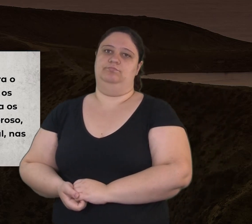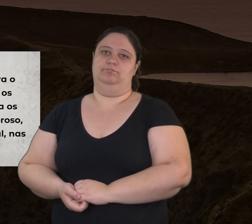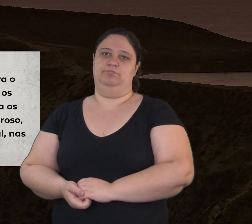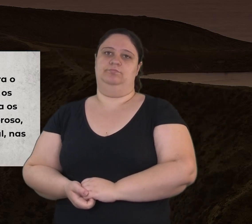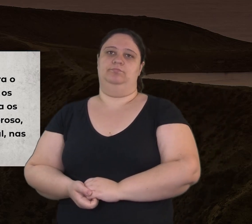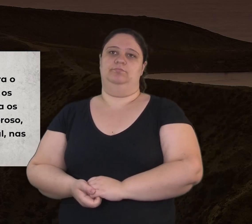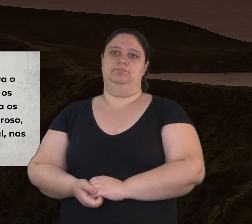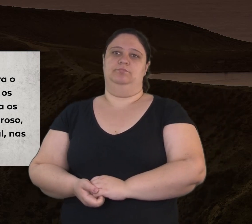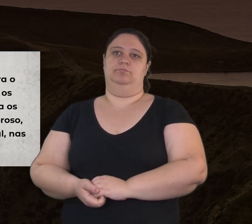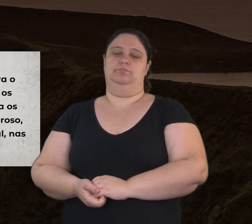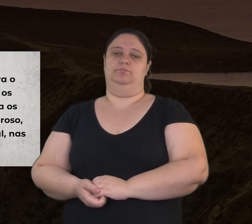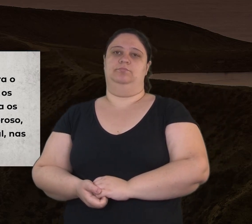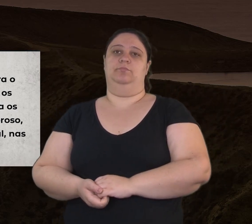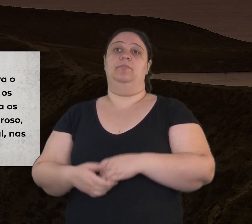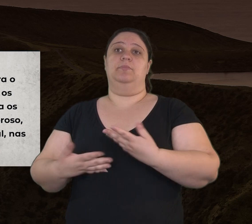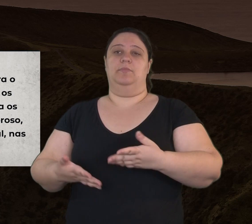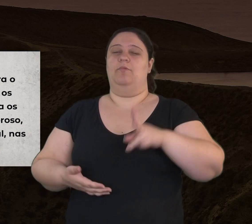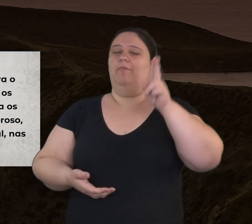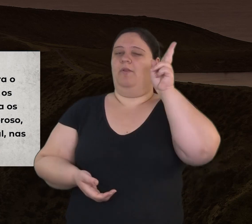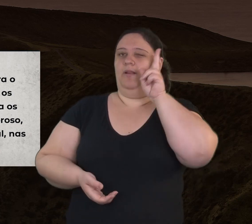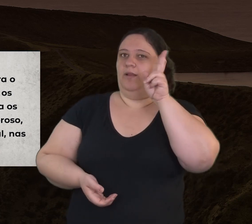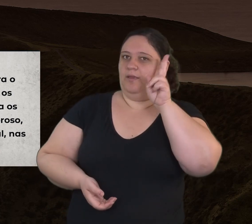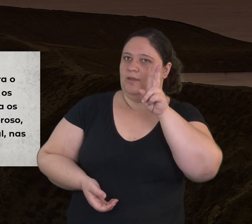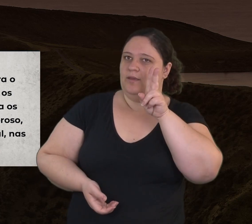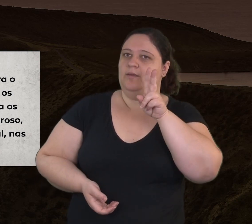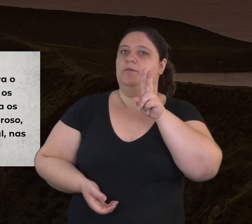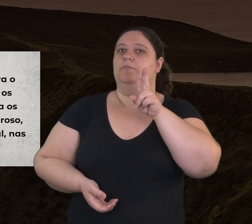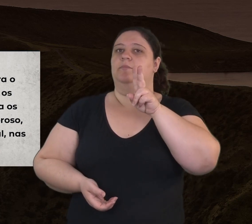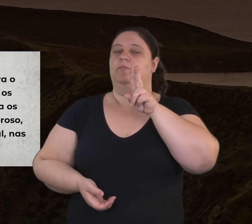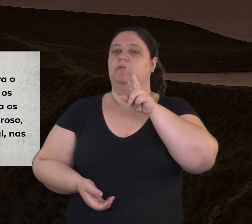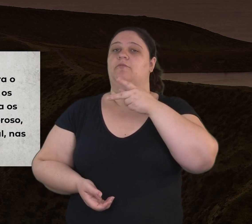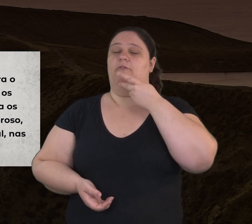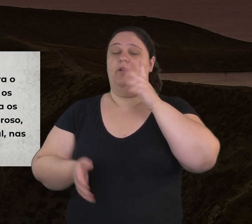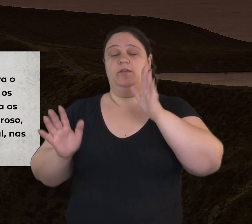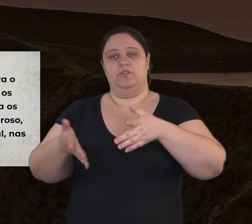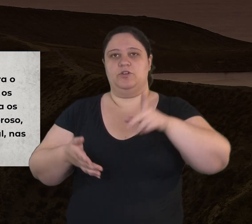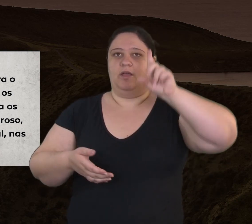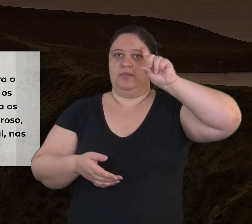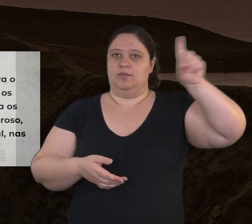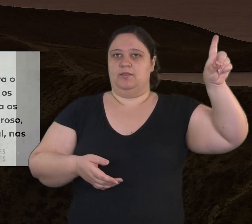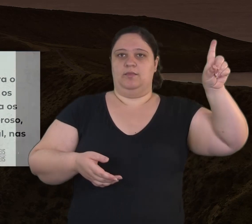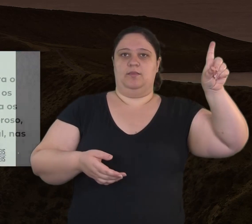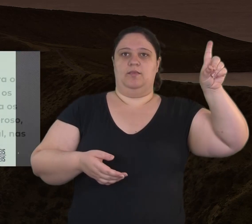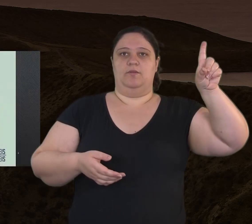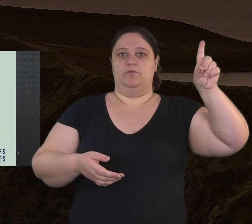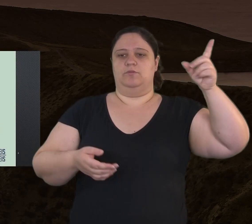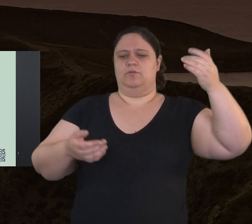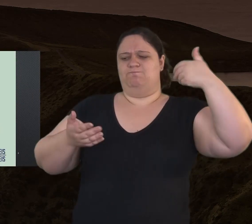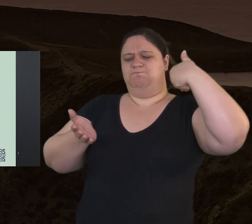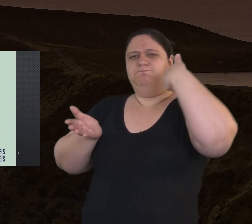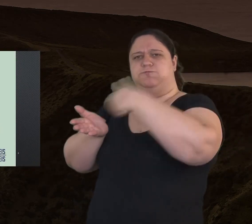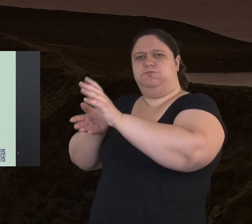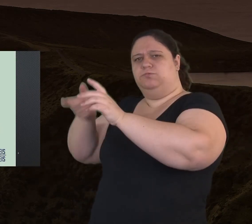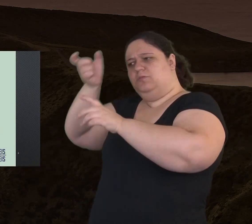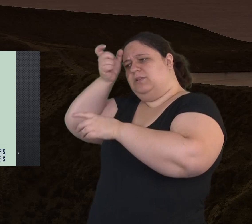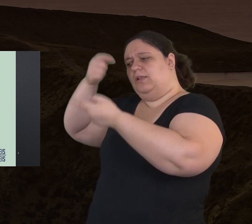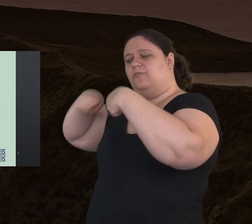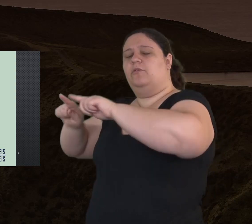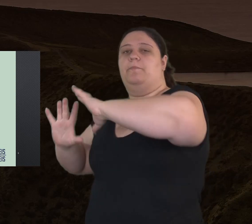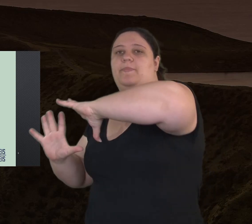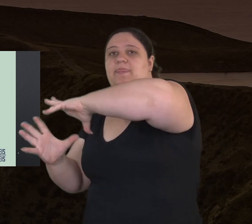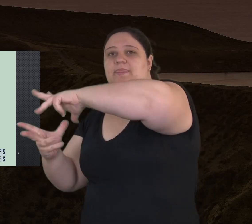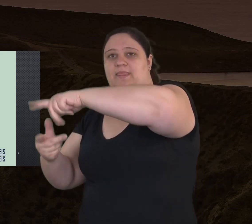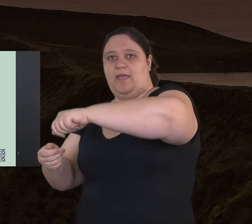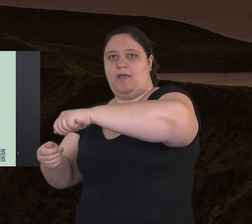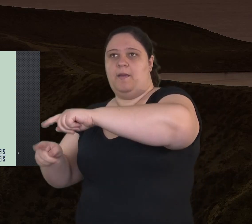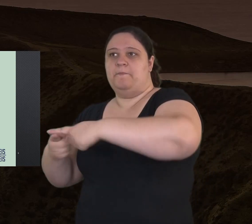celestes, Deus, lembra-se que eu falei que Deus já havia o lançado para a terra, mas para a terra, não